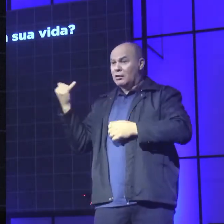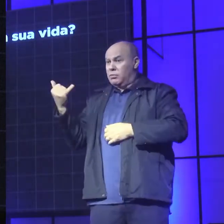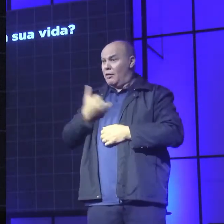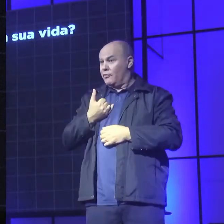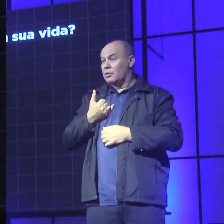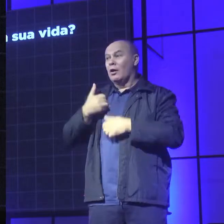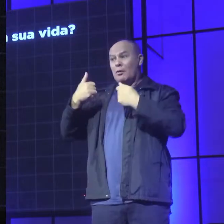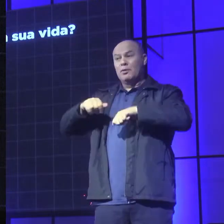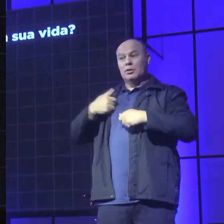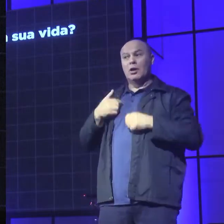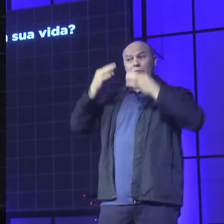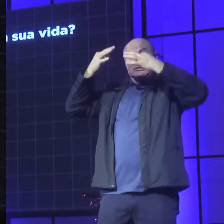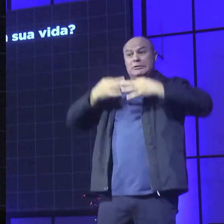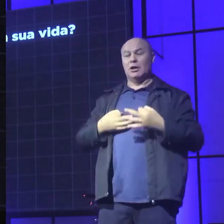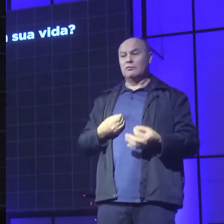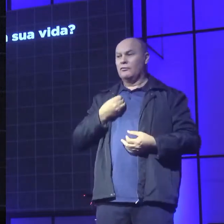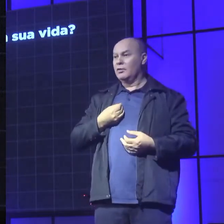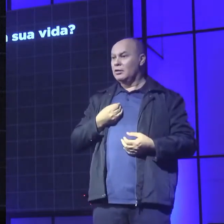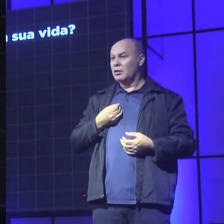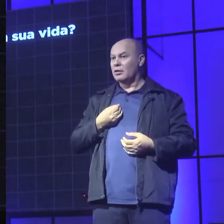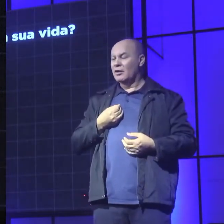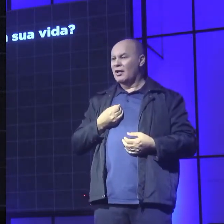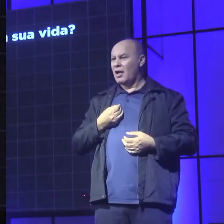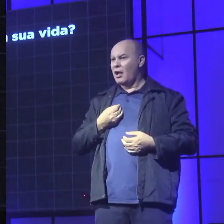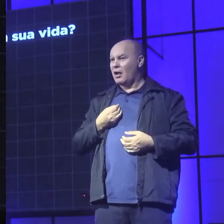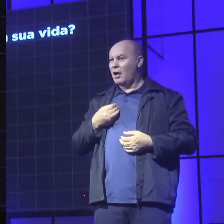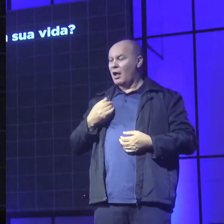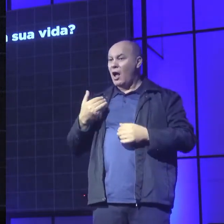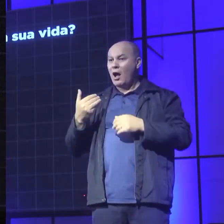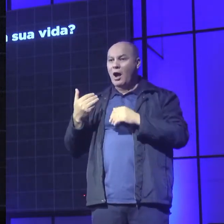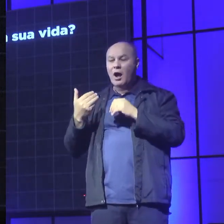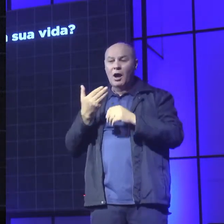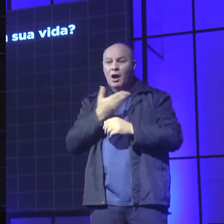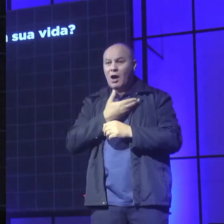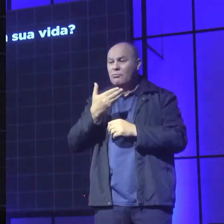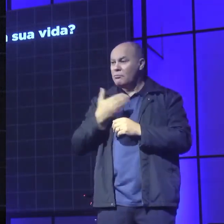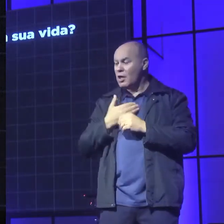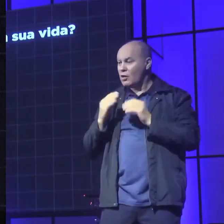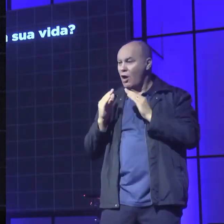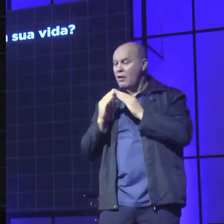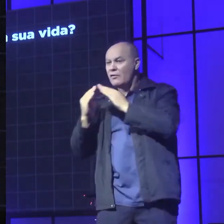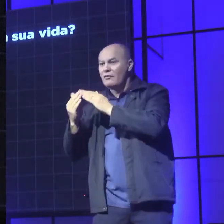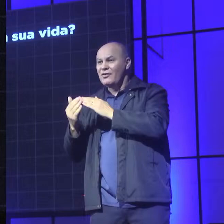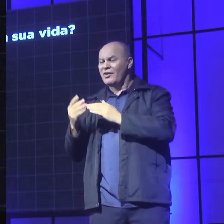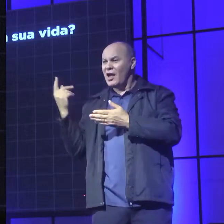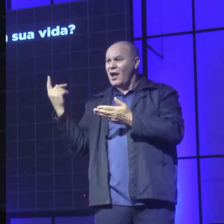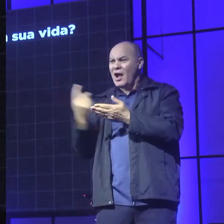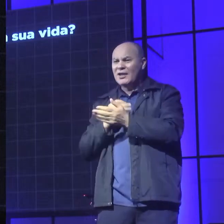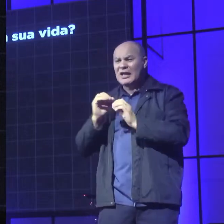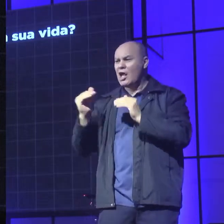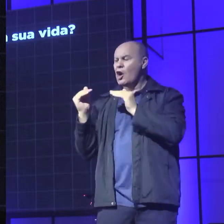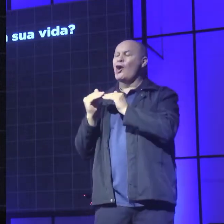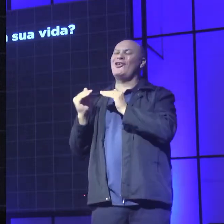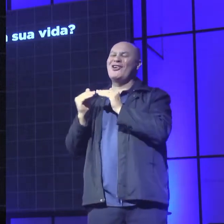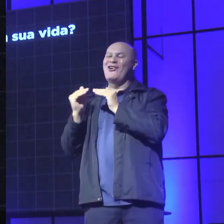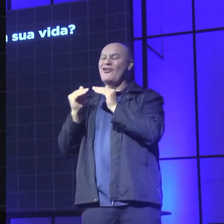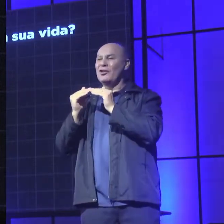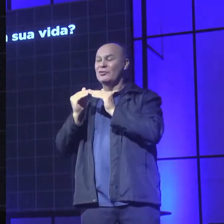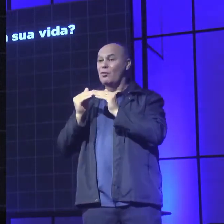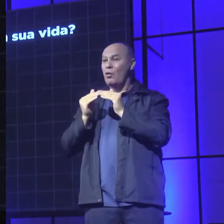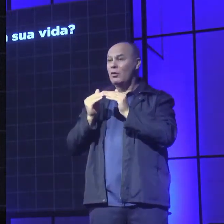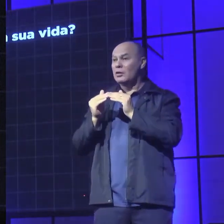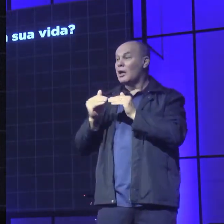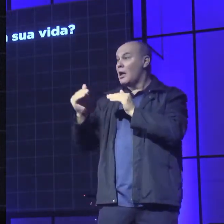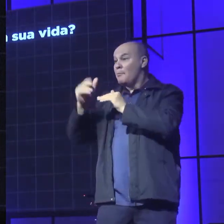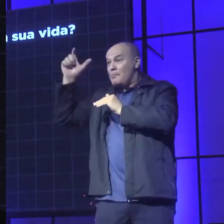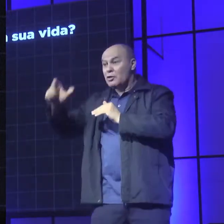Pessoas que não se preocupam. Pessoas que não te desafiam a se tornar um melhor esposo, um melhor pai, uma melhor